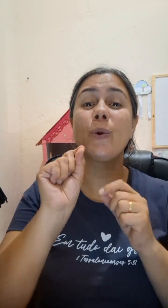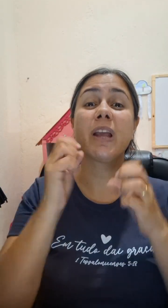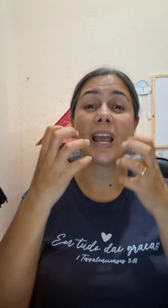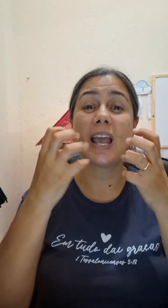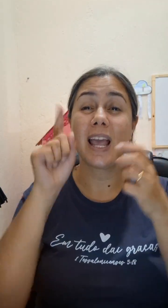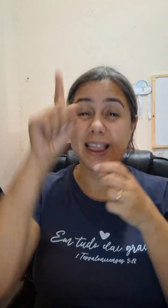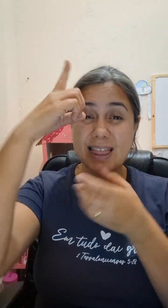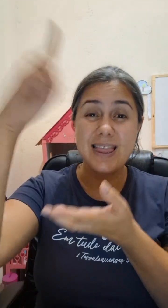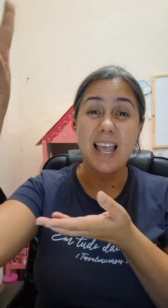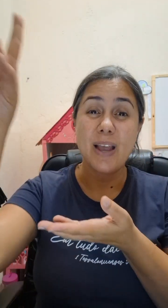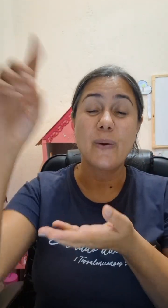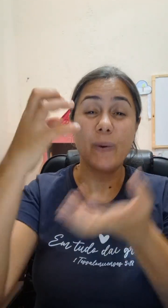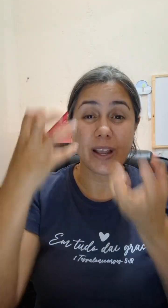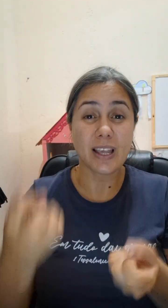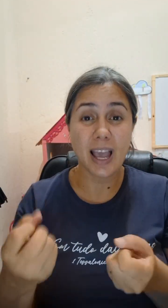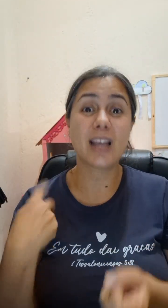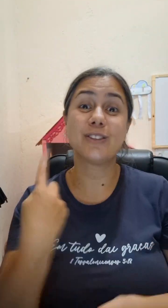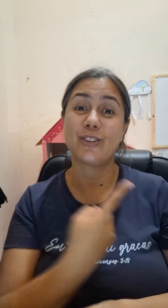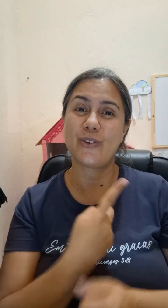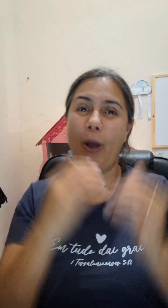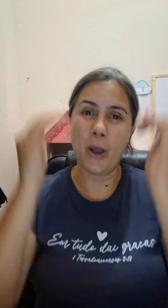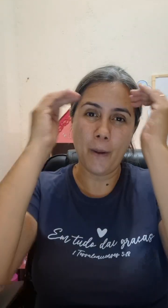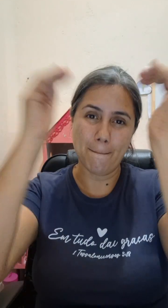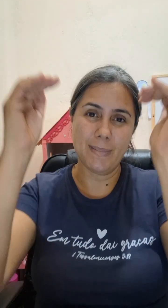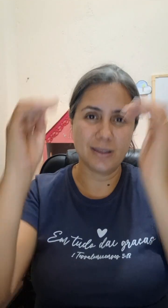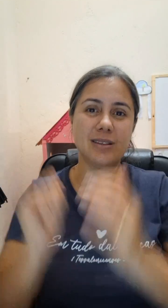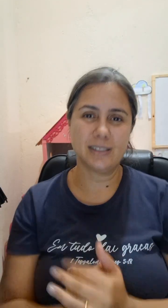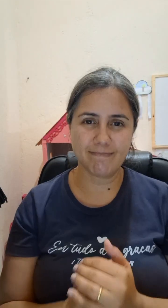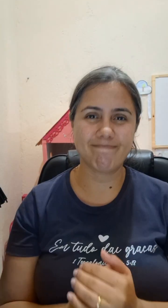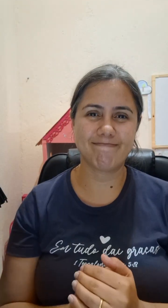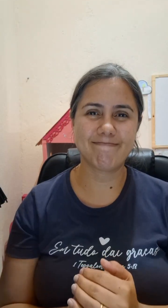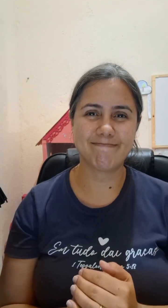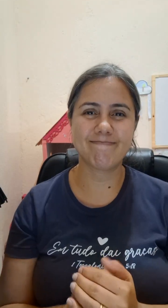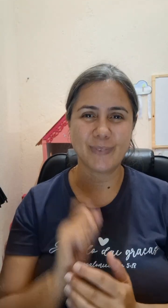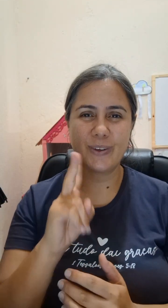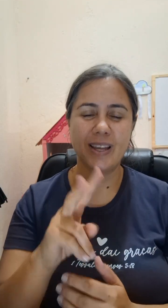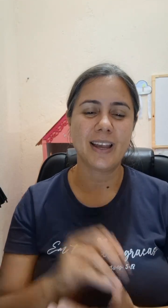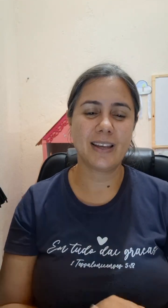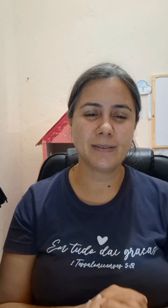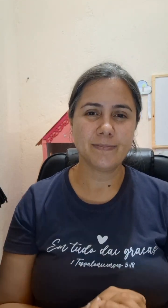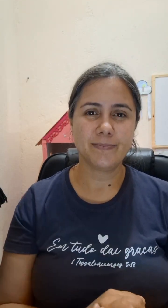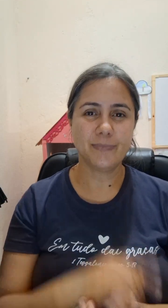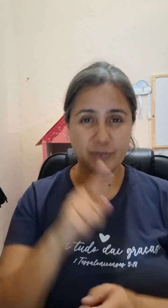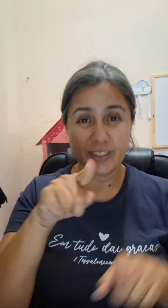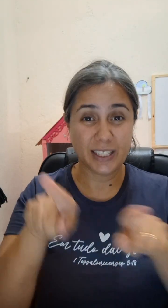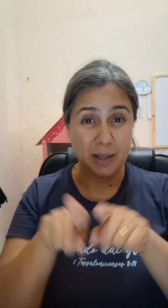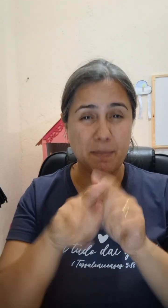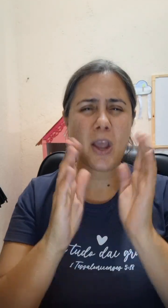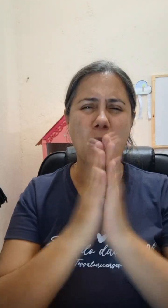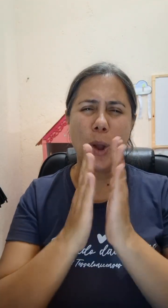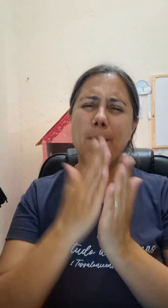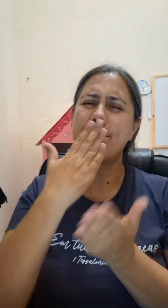povo de Israel na lei. O que ele, Deus, quer que nós obedeçamos,